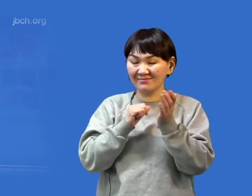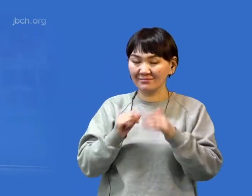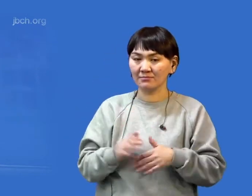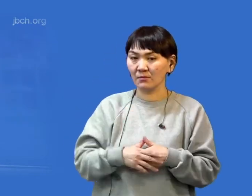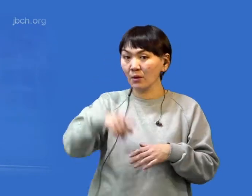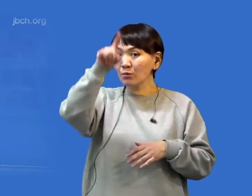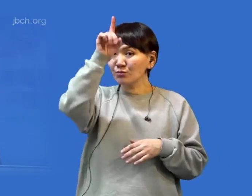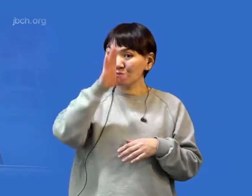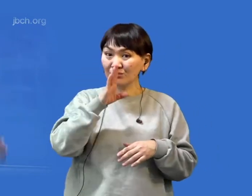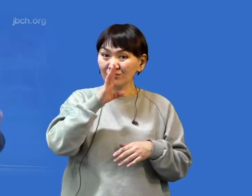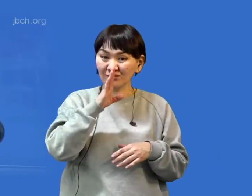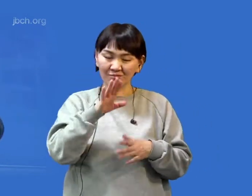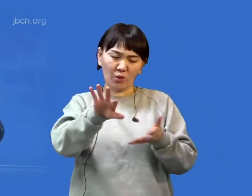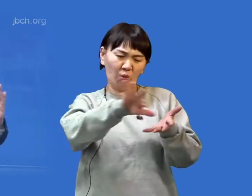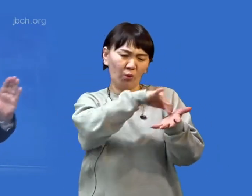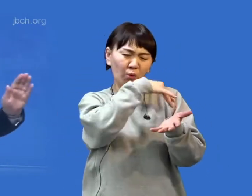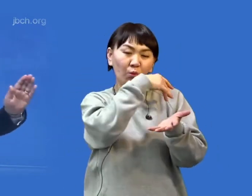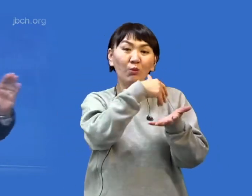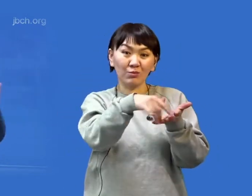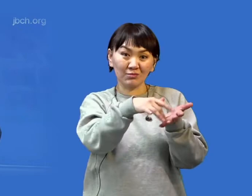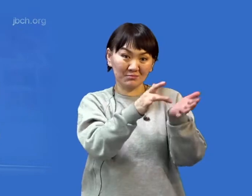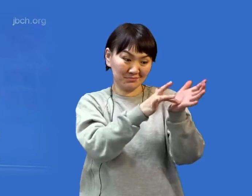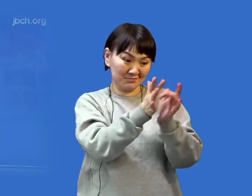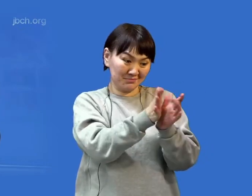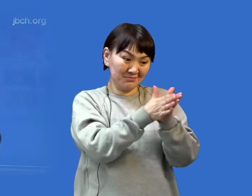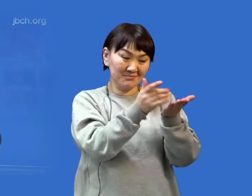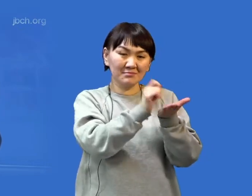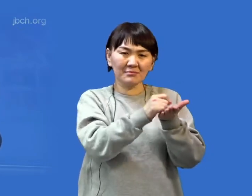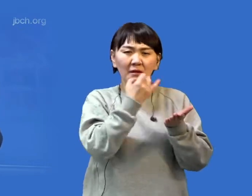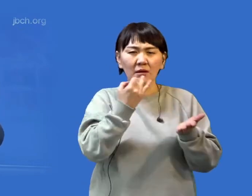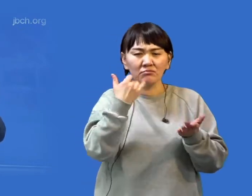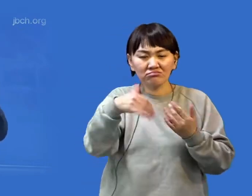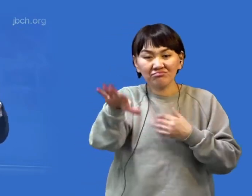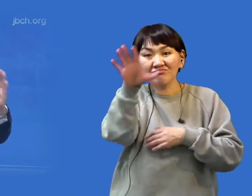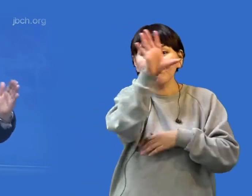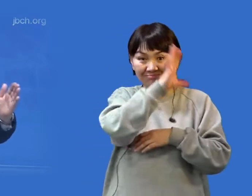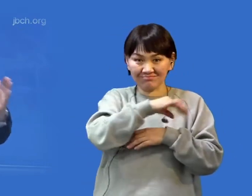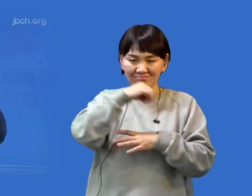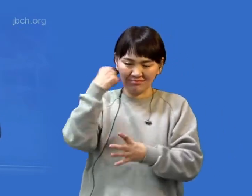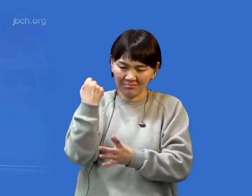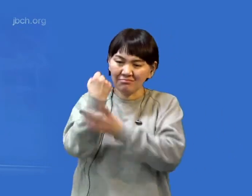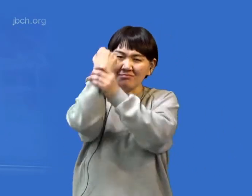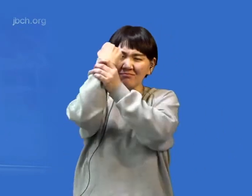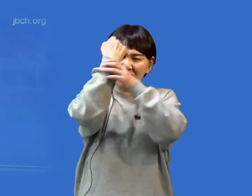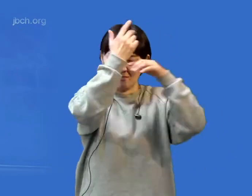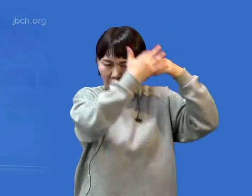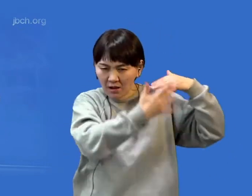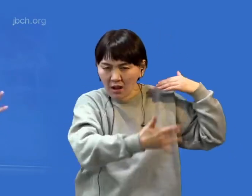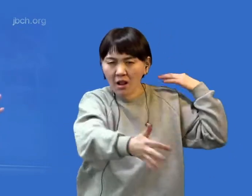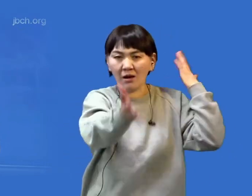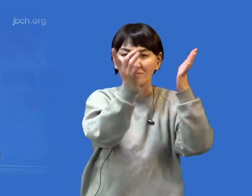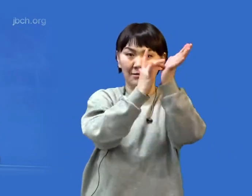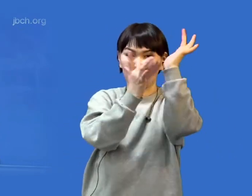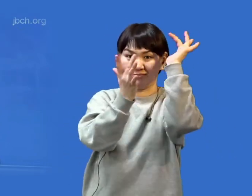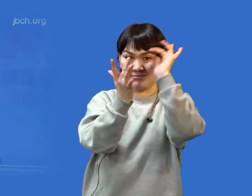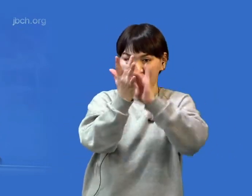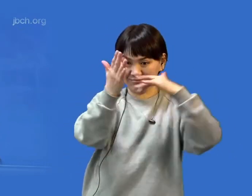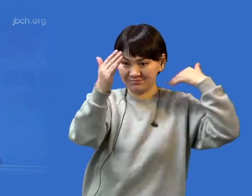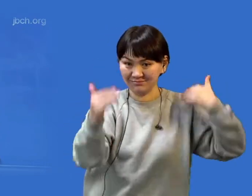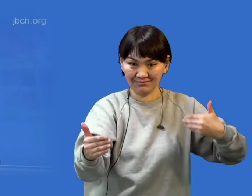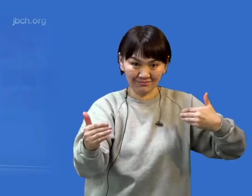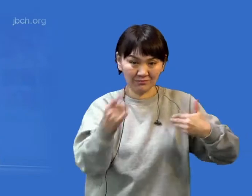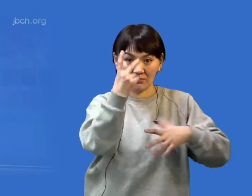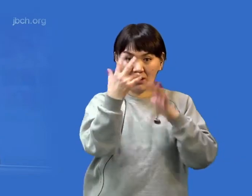Бурхан хуучин гэрээний үед бол Израилийн ард түмэнгээр дамжуулан Авраамаас ахуулаад Есүс хүртэл энэ 2000 жилийн хугацаанд